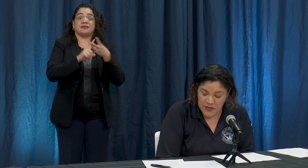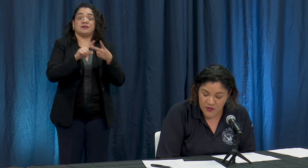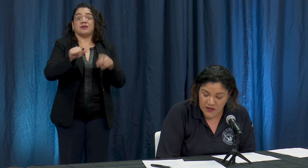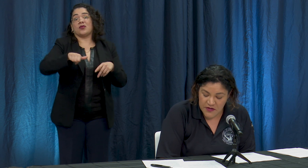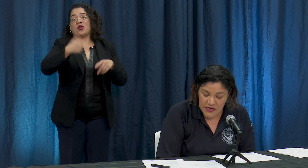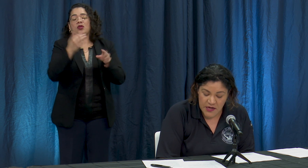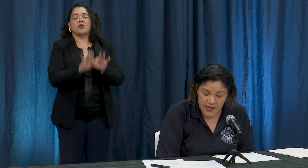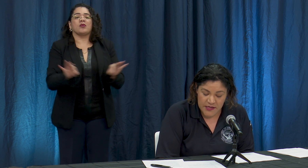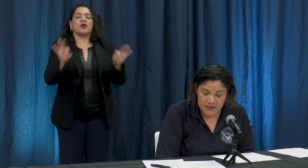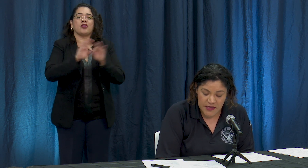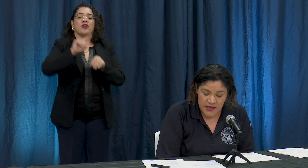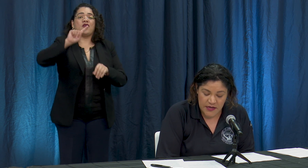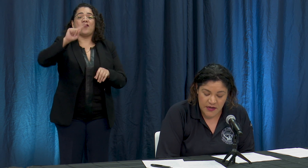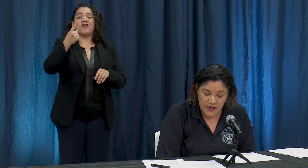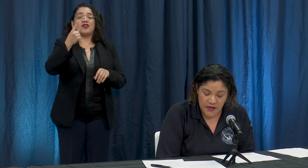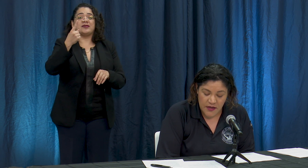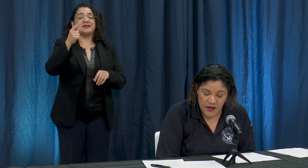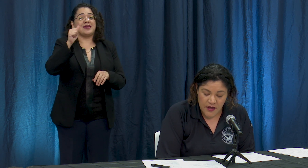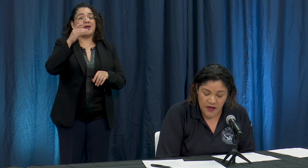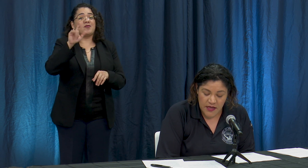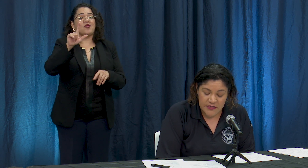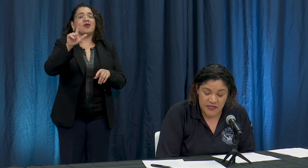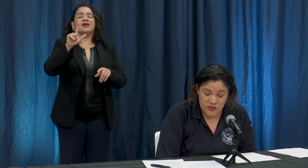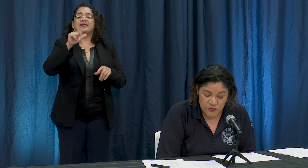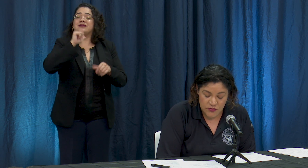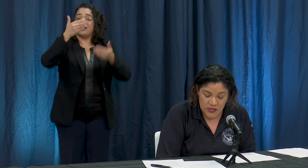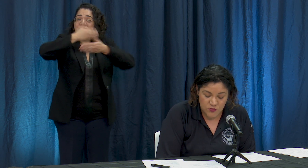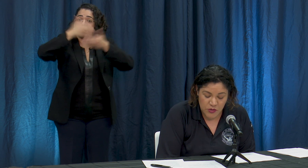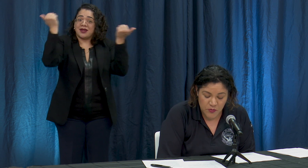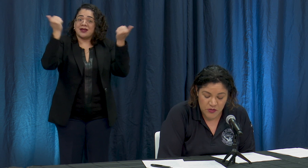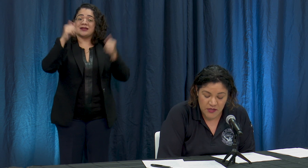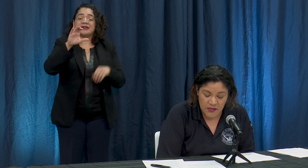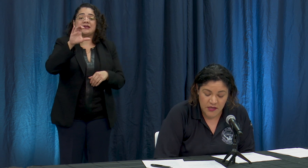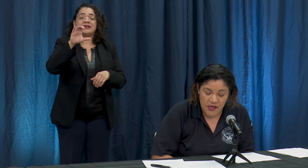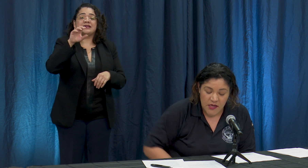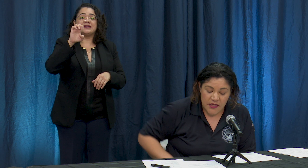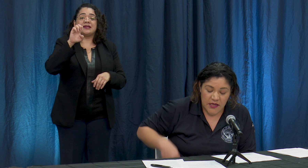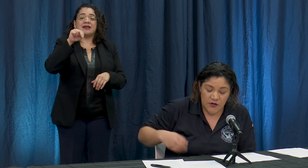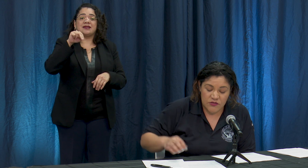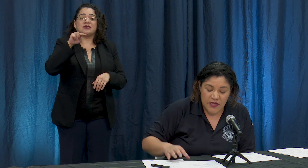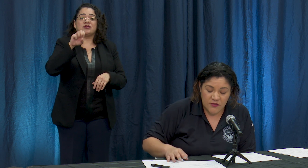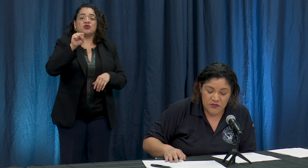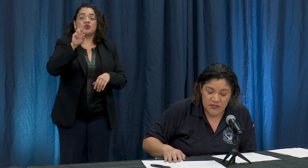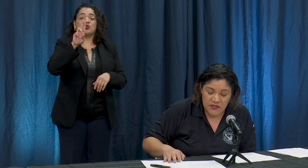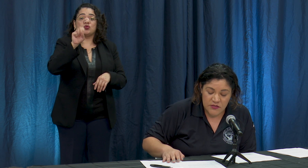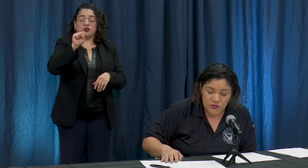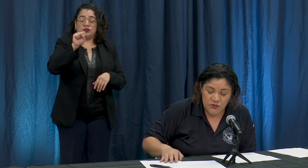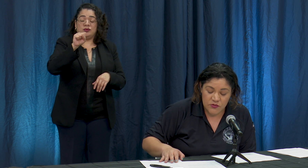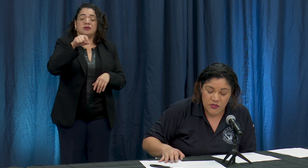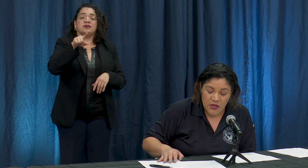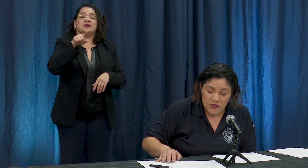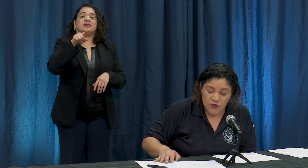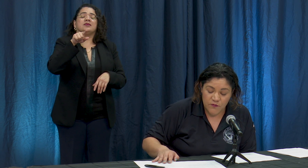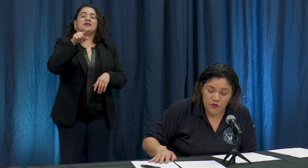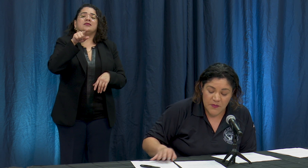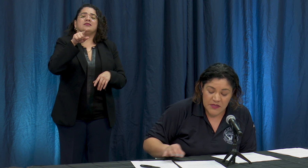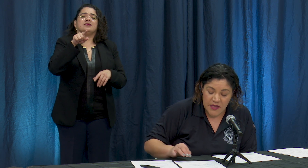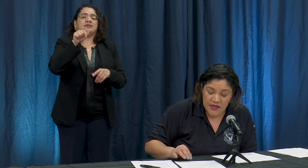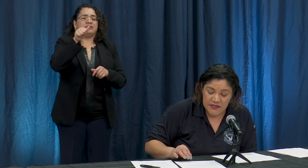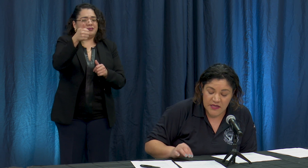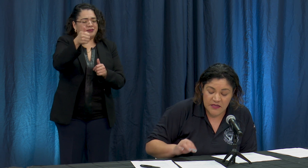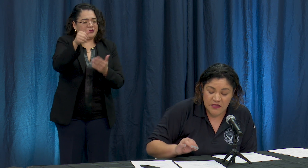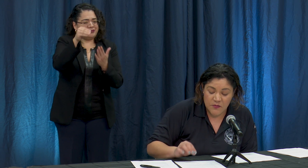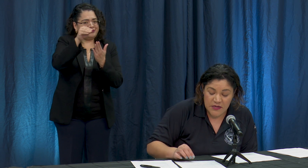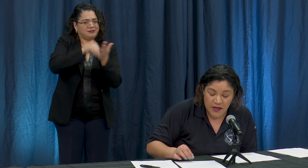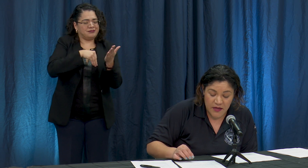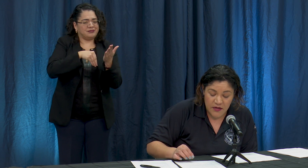hoy, el 1 de abril, es el Census. Es muy importante que los datos del Census son